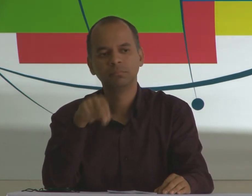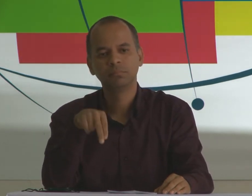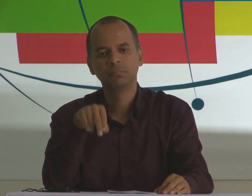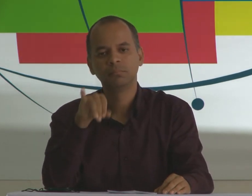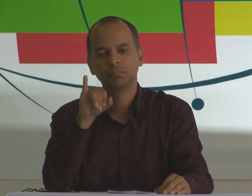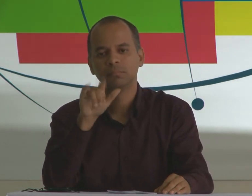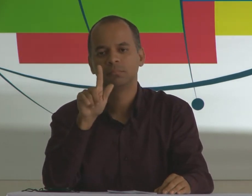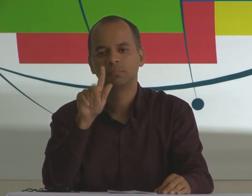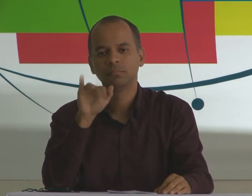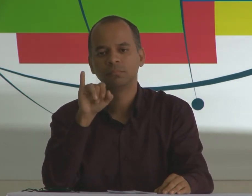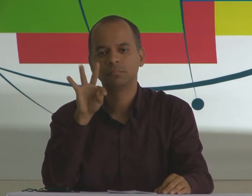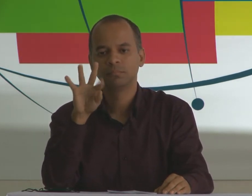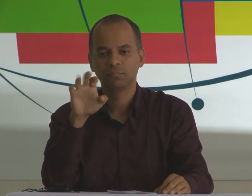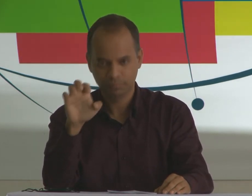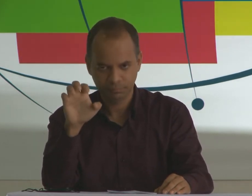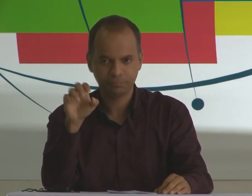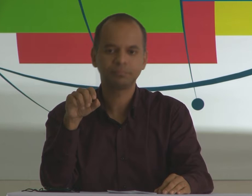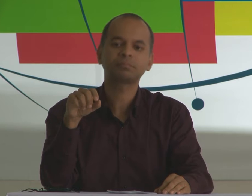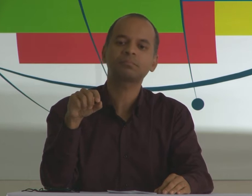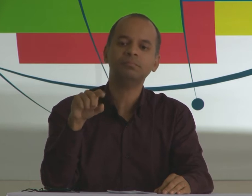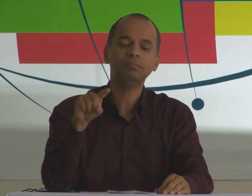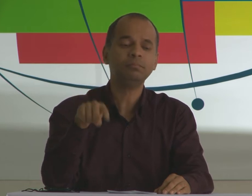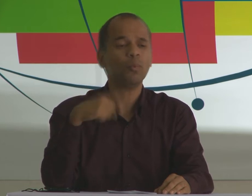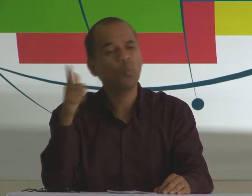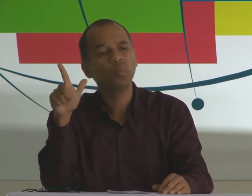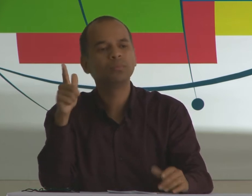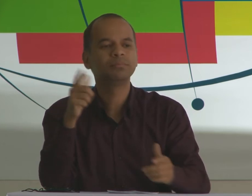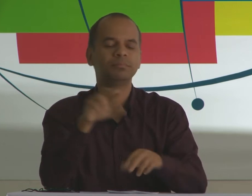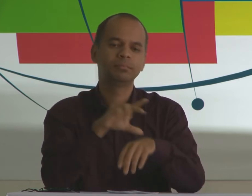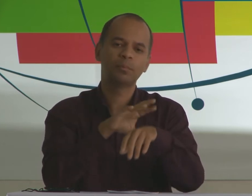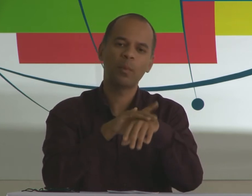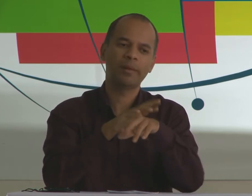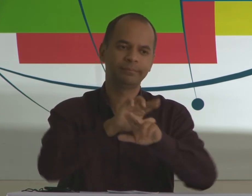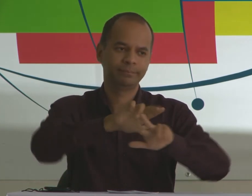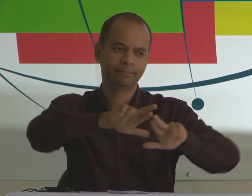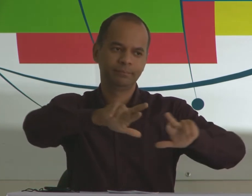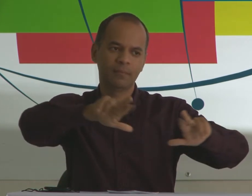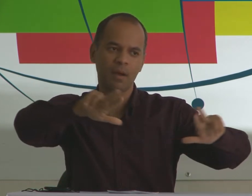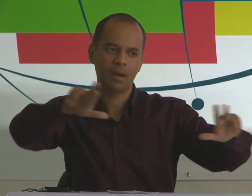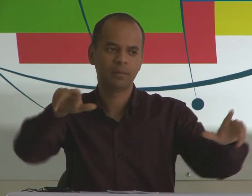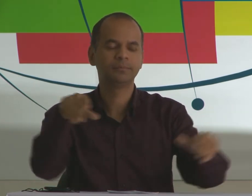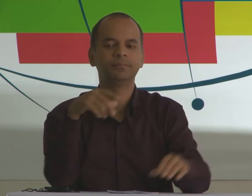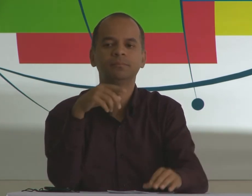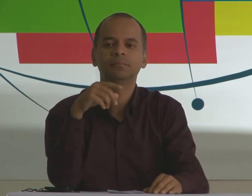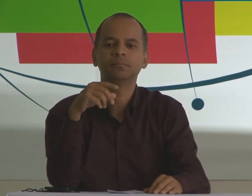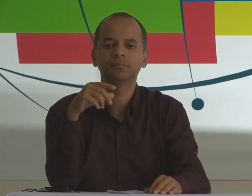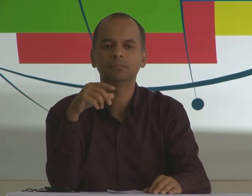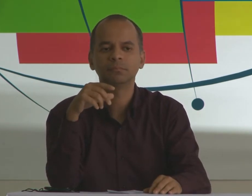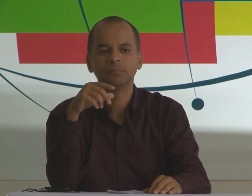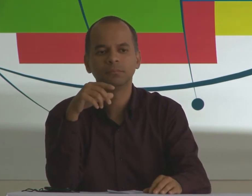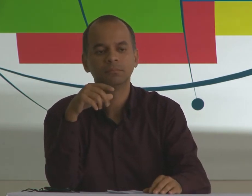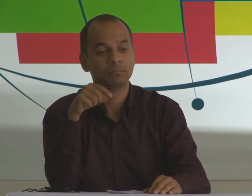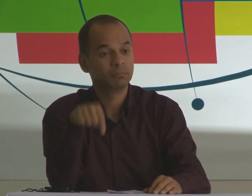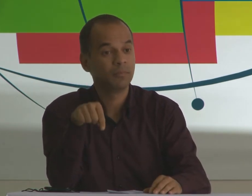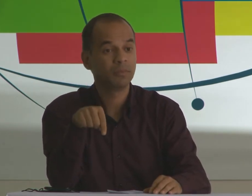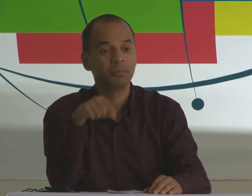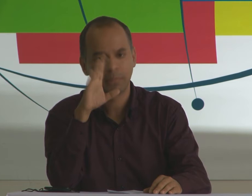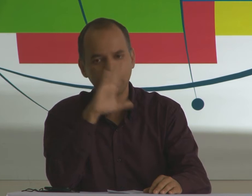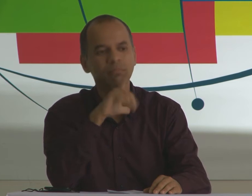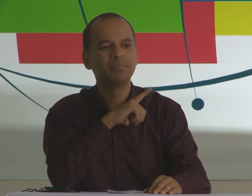nasciam surdos em função de vários tipos de patologia, como por exemplo, pré-meningite e diversos outros tipos de